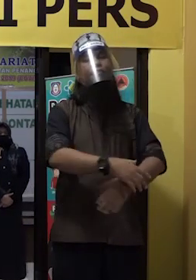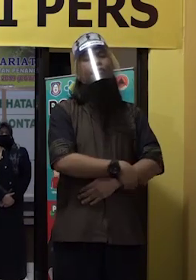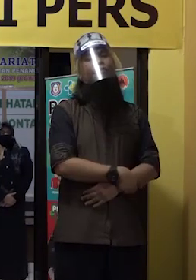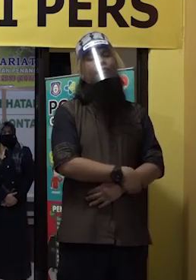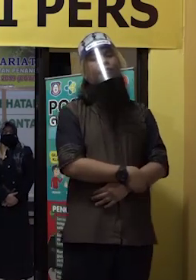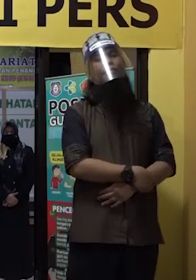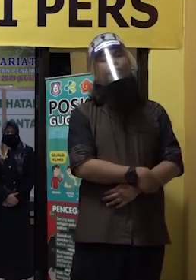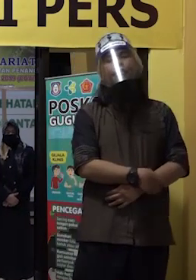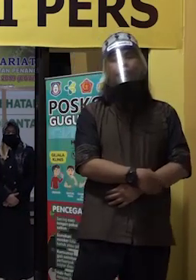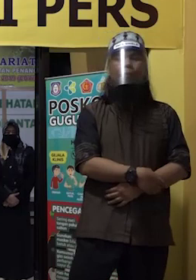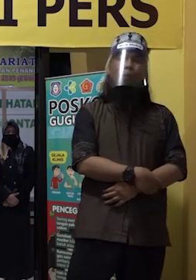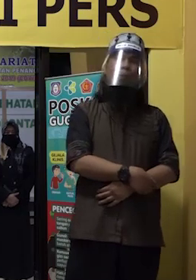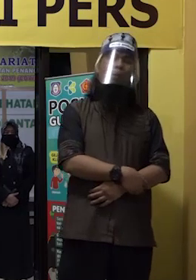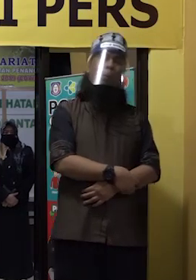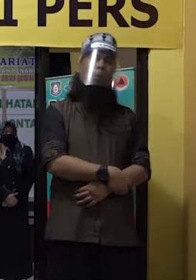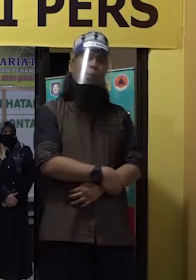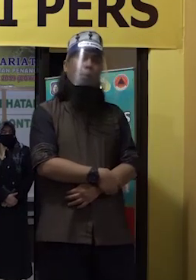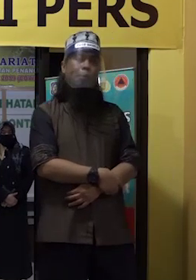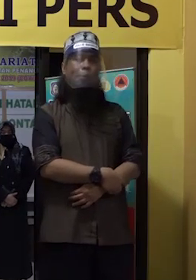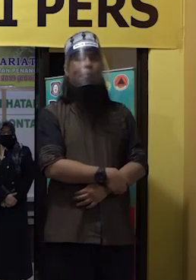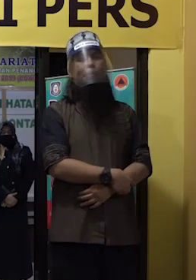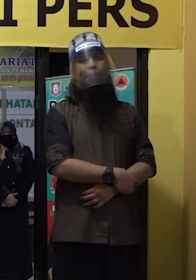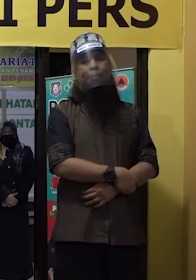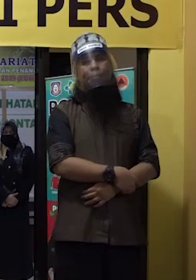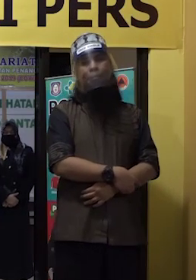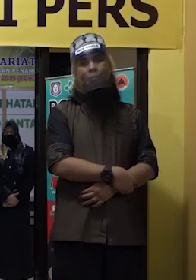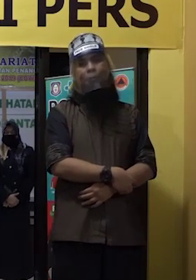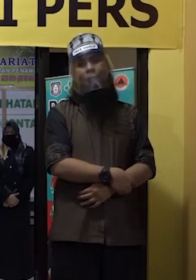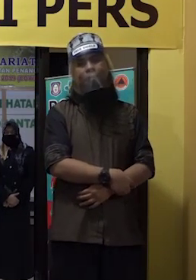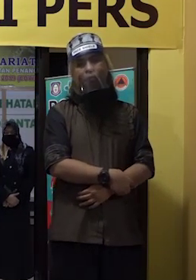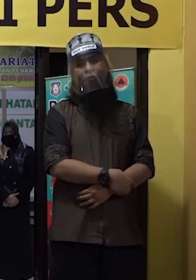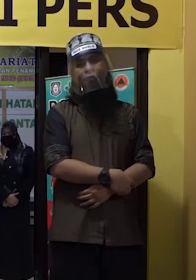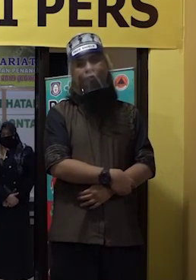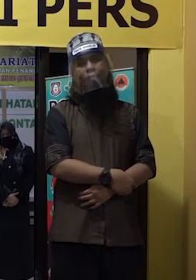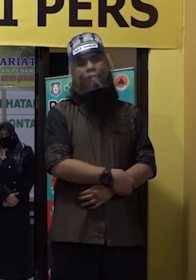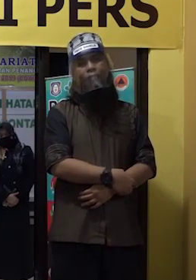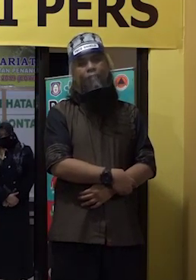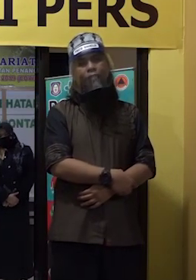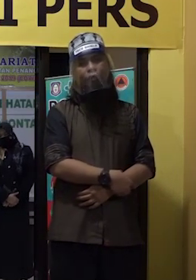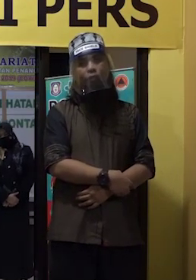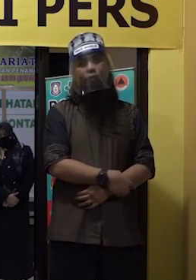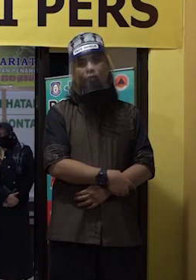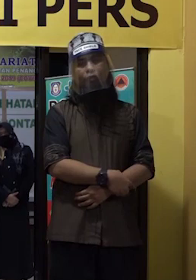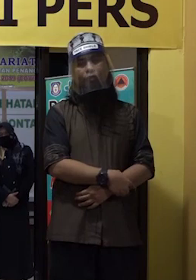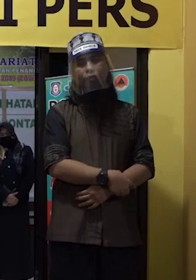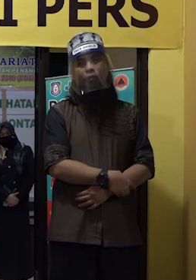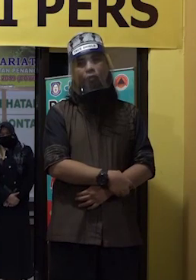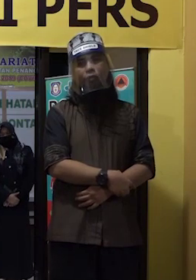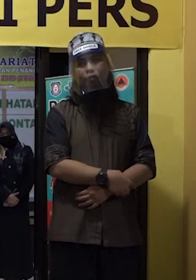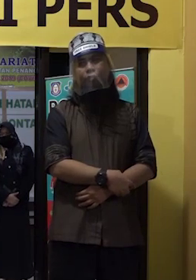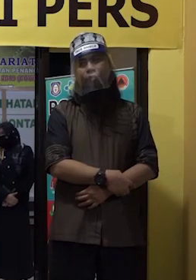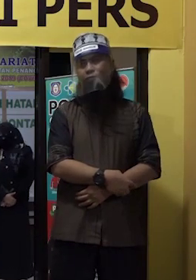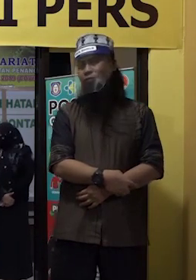yakni bagaimana perilaku hidup bersih dan sehat, dan juga melalui gerakan masyarakat hidup sehat. Saya kira